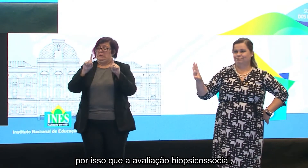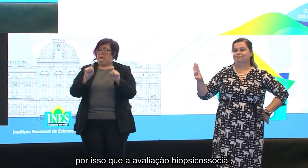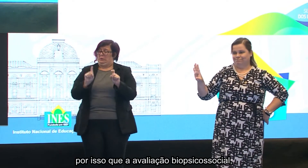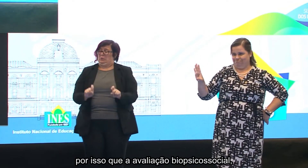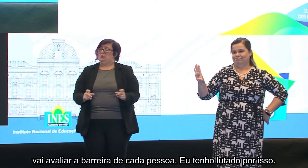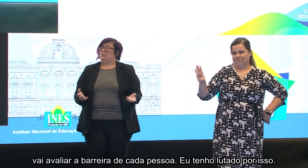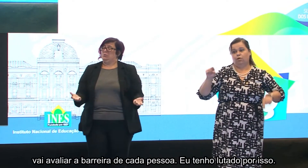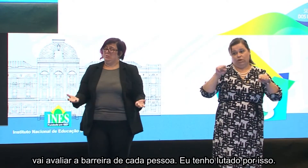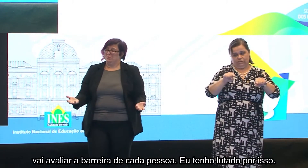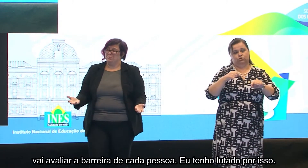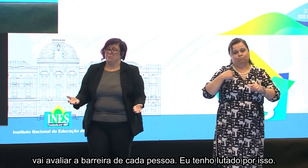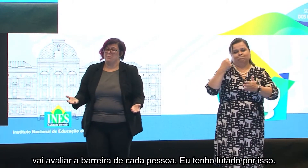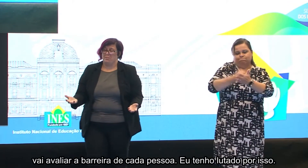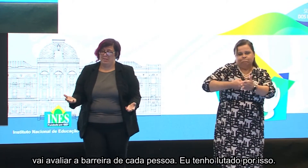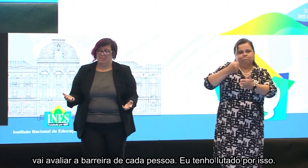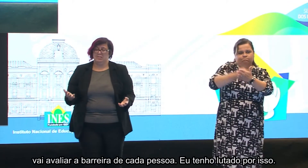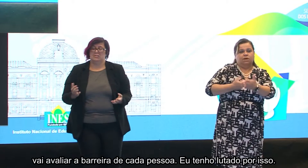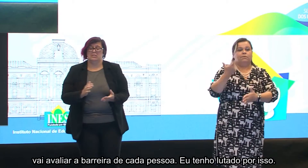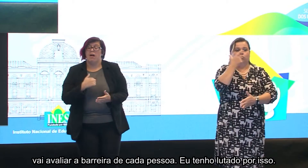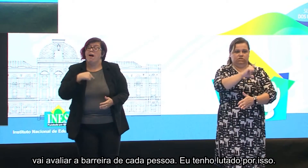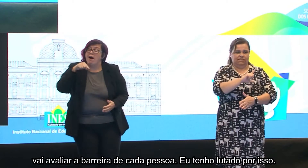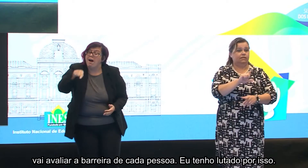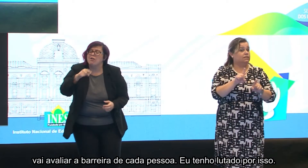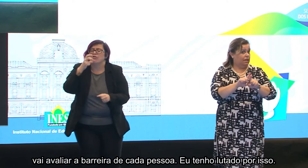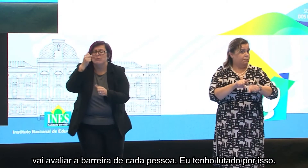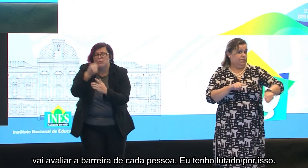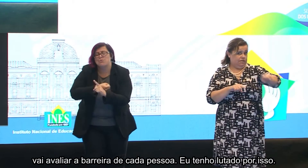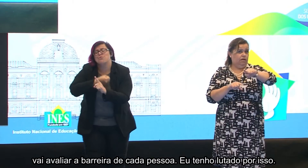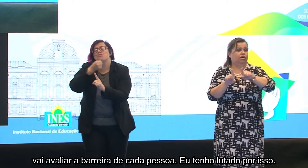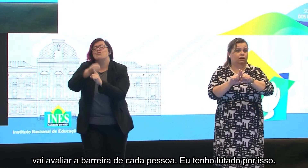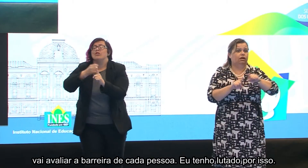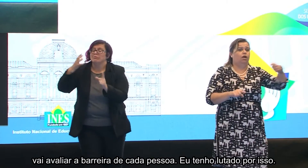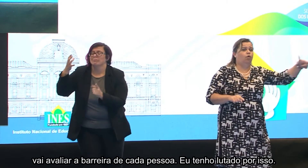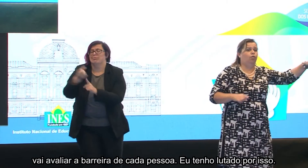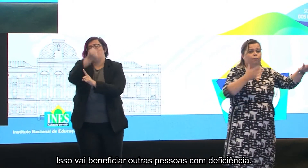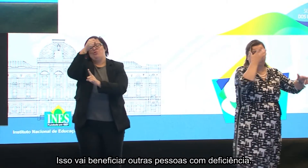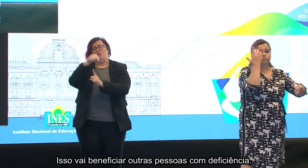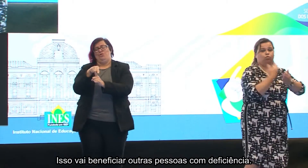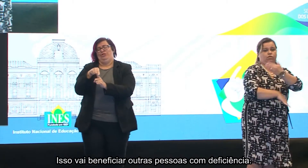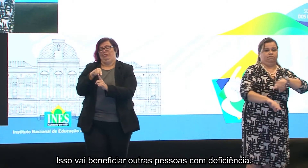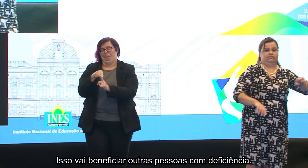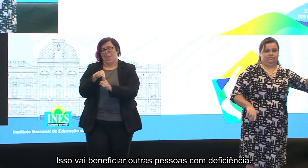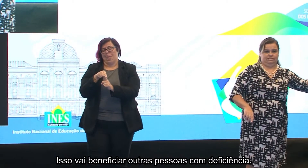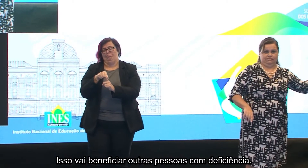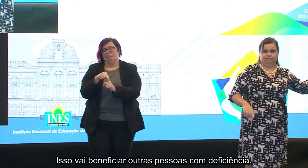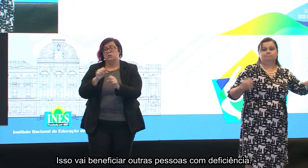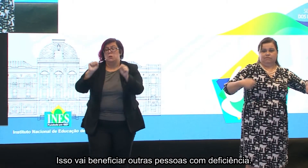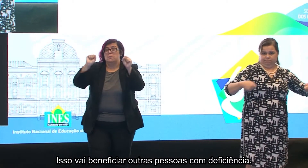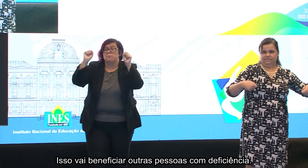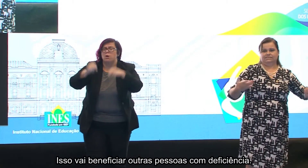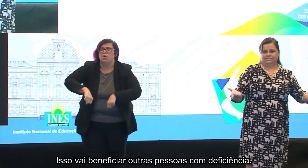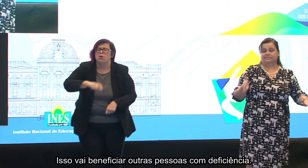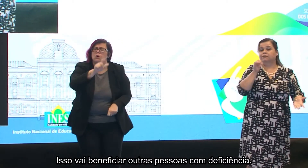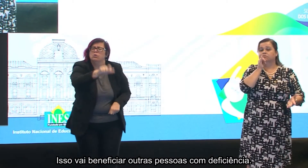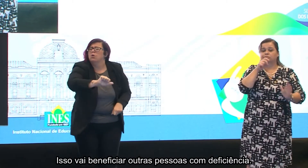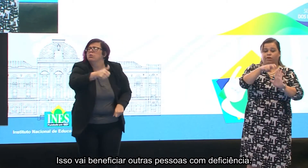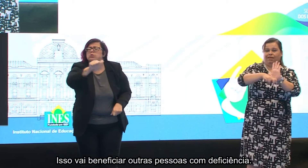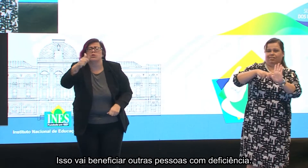biopsicossocial vai avaliar as barreiras de cada pessoa. Eu tenho lutado por isso. E também, isso vai beneficiar outras pessoas